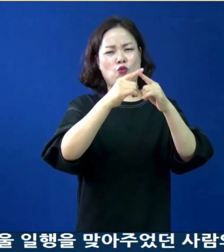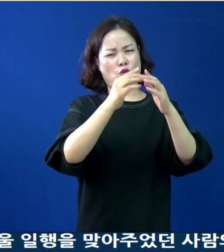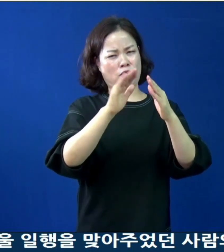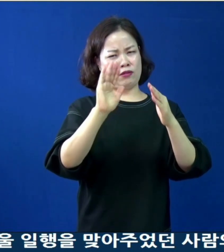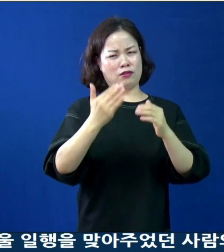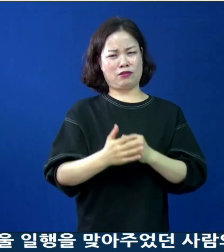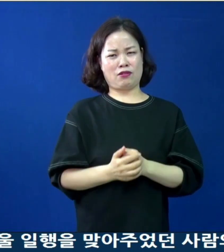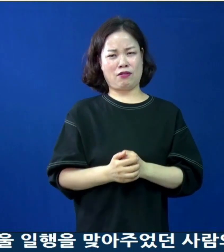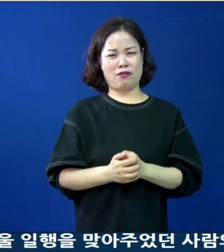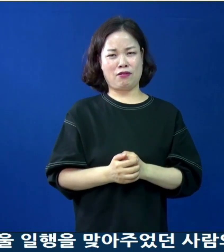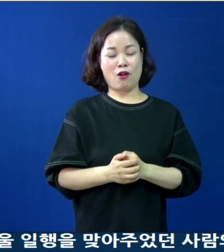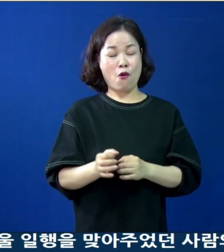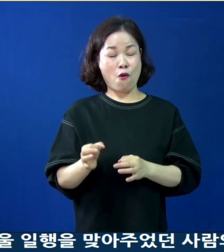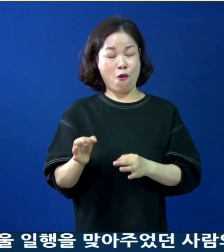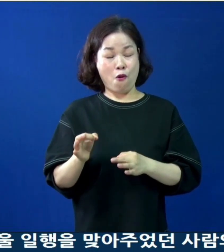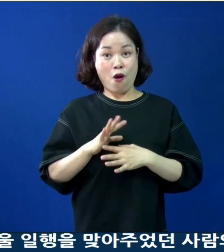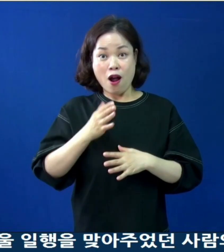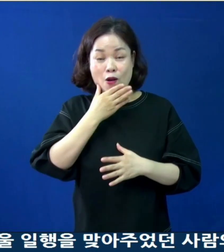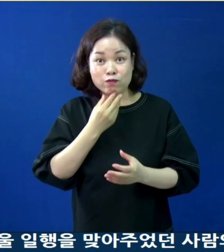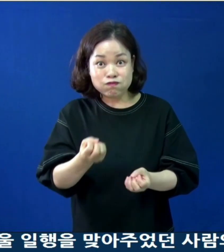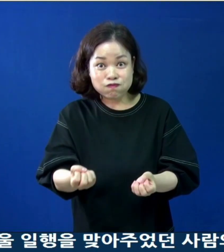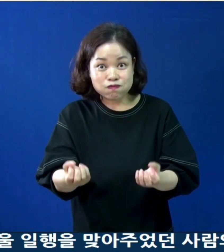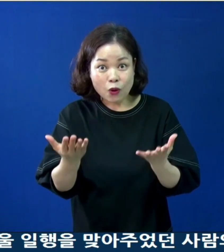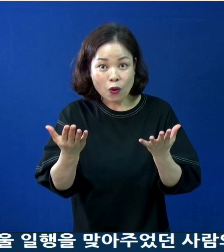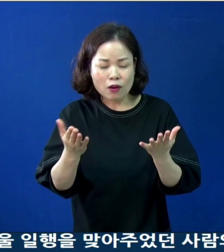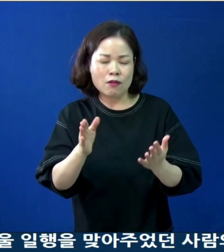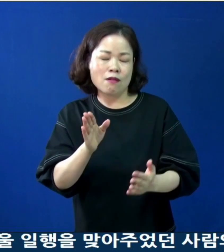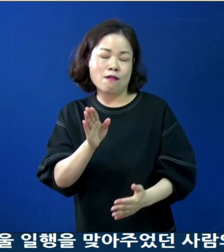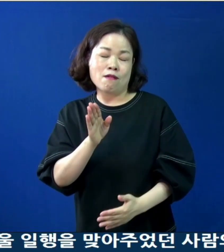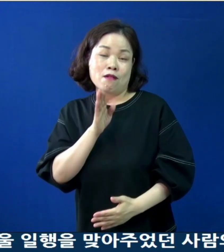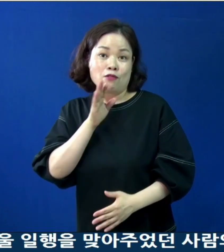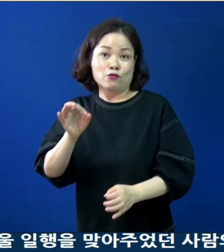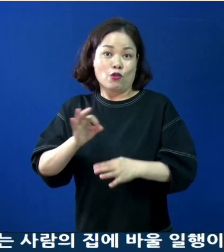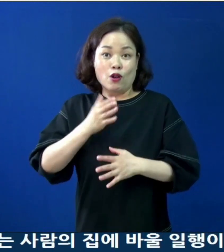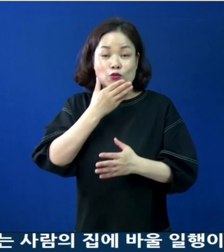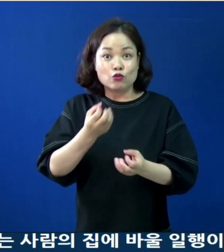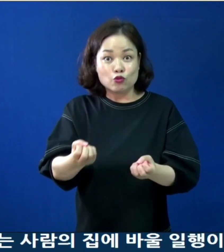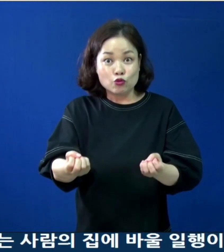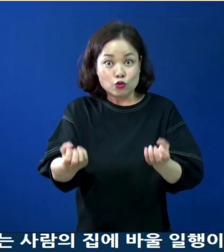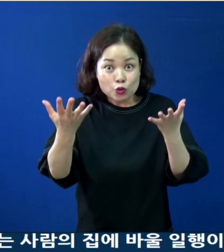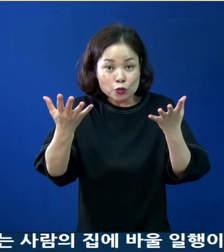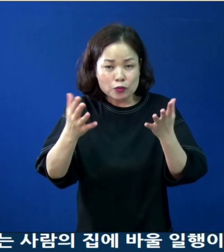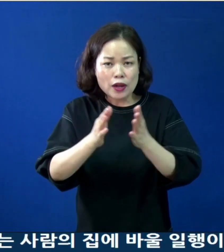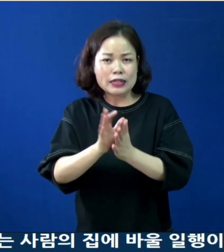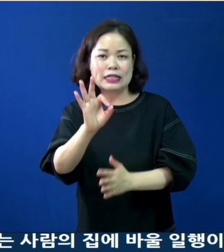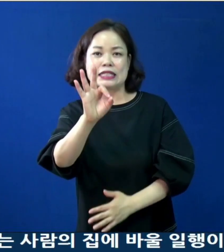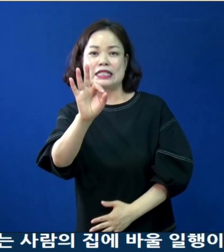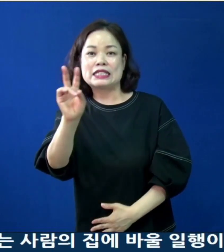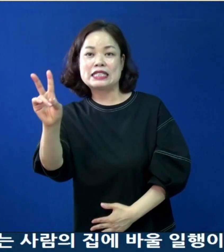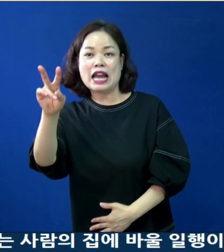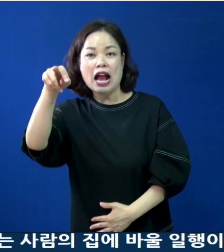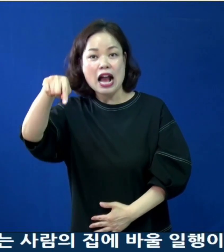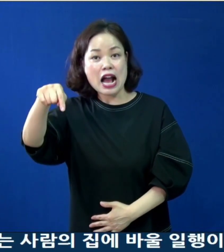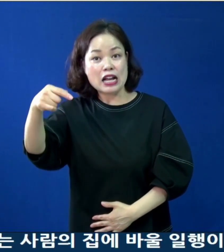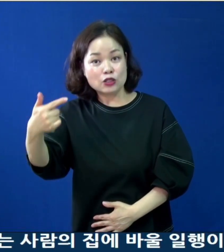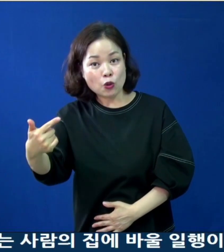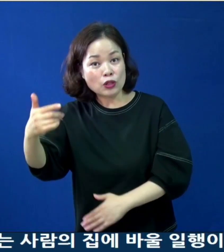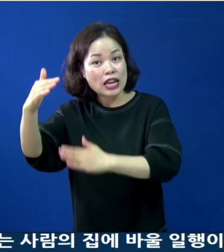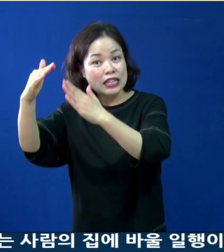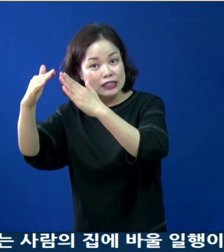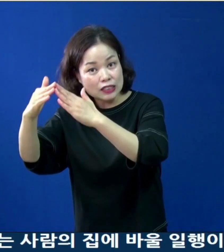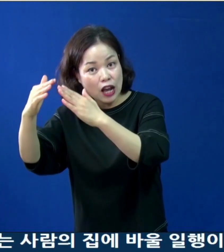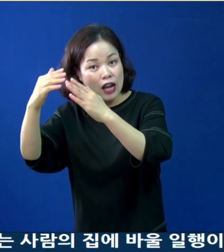되잖아요. 놀라운 축복입니다. 정말 놀라운 축복이죠. 야손의 집도